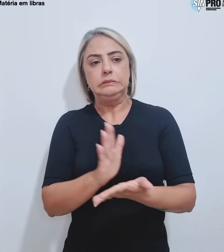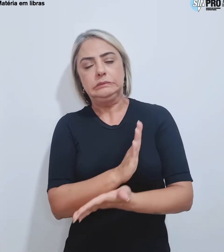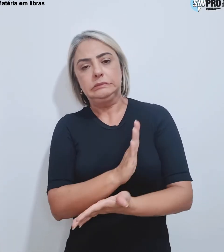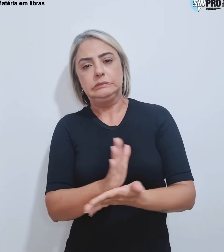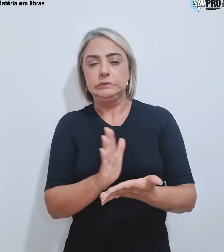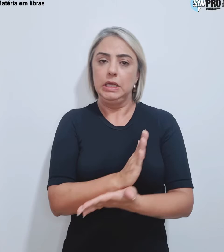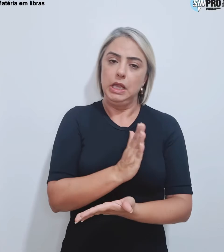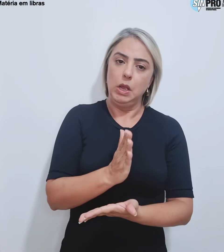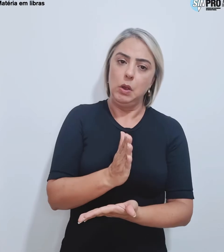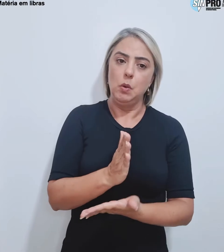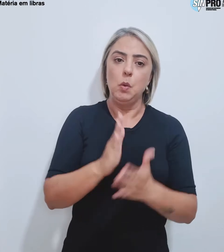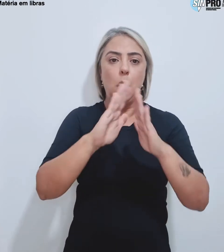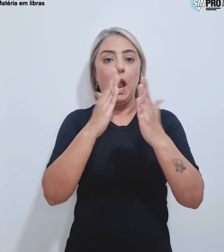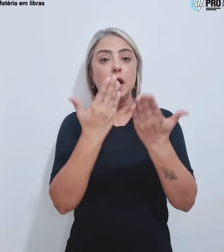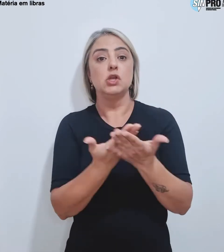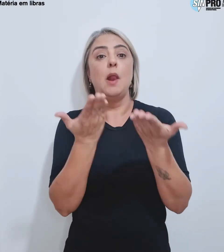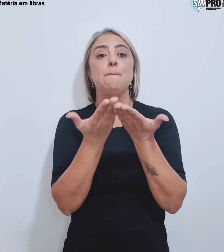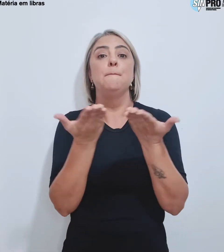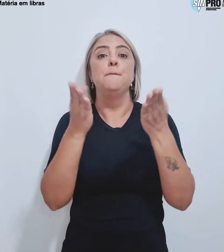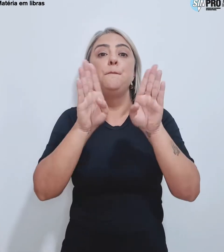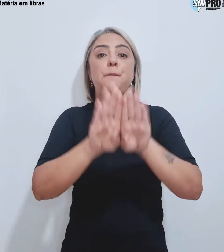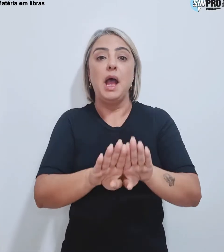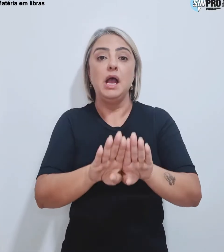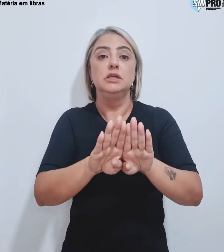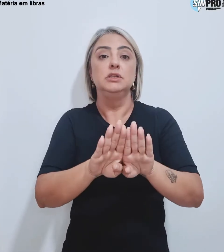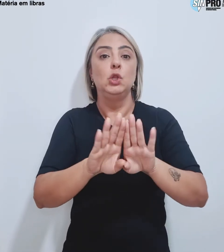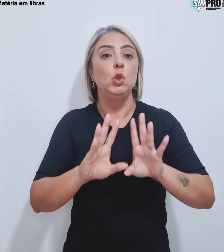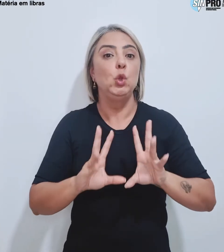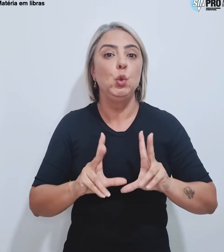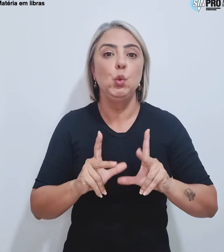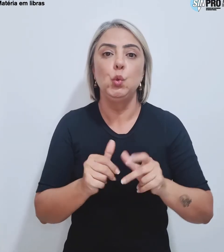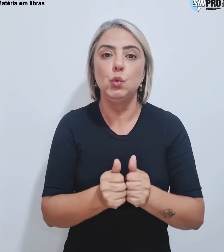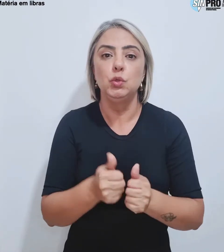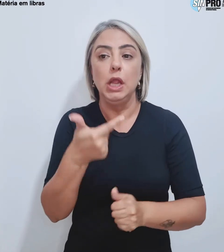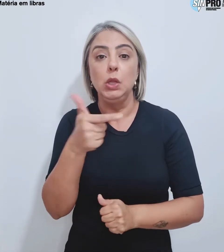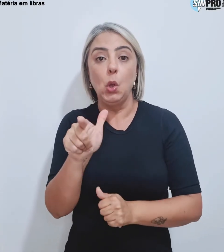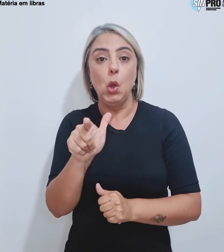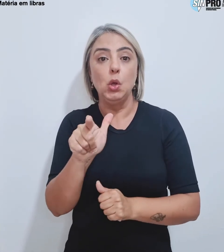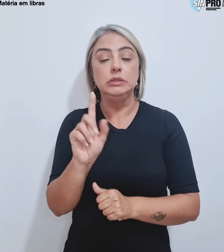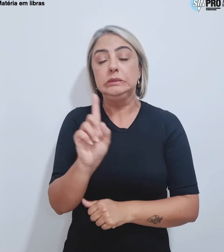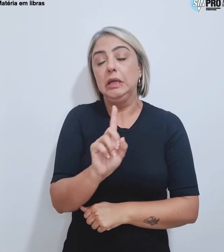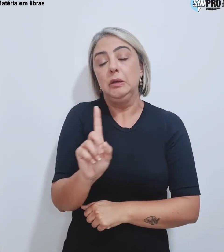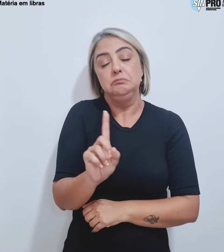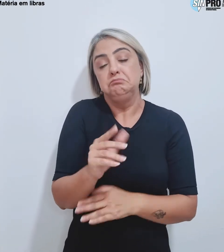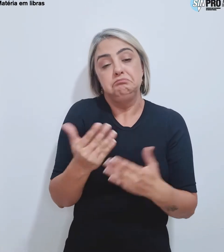Em alguns casos, a escola fecha completamente, em outros, não.